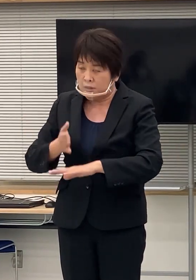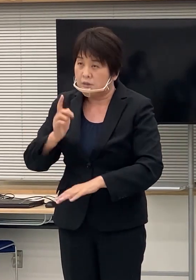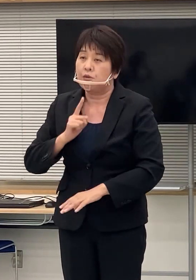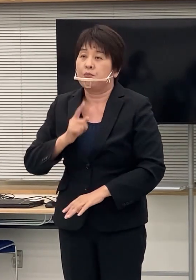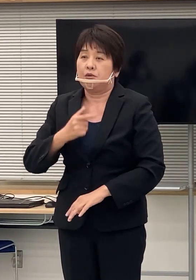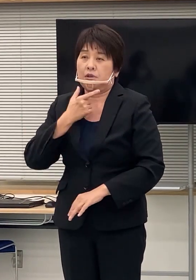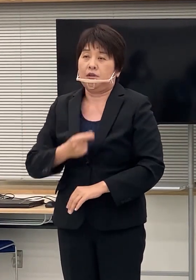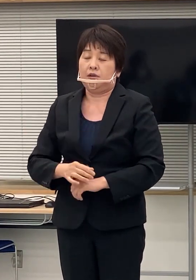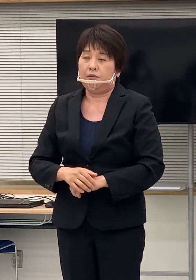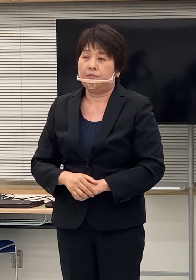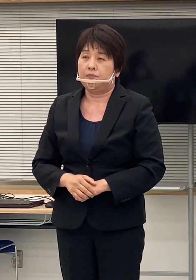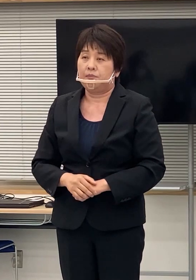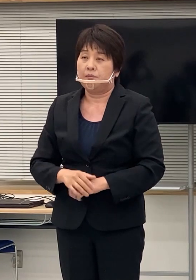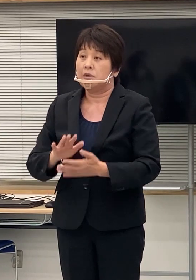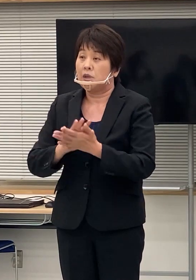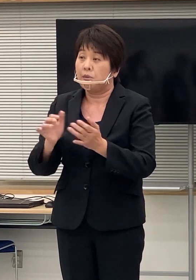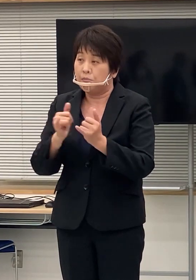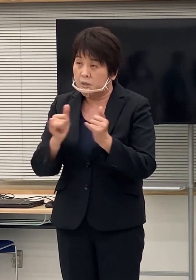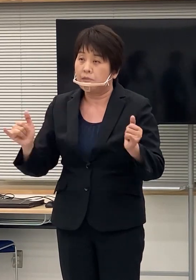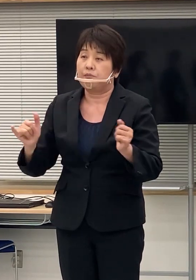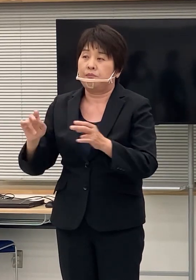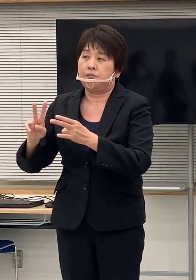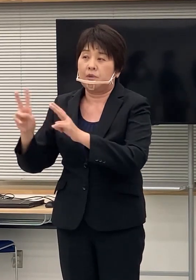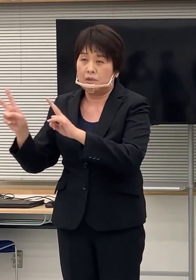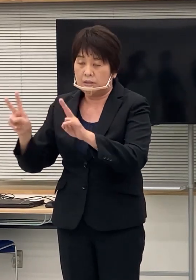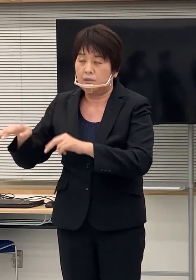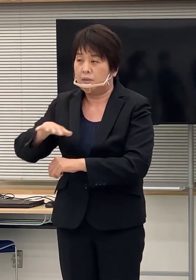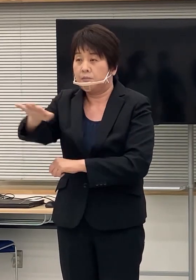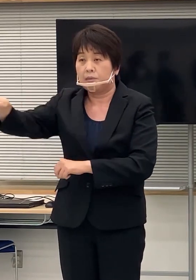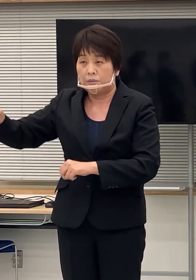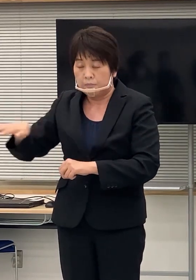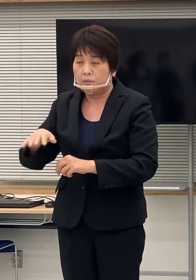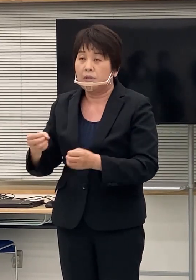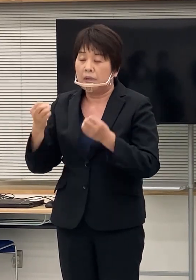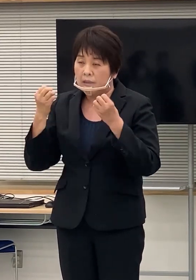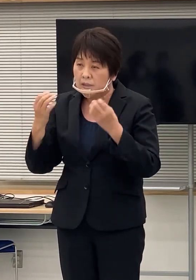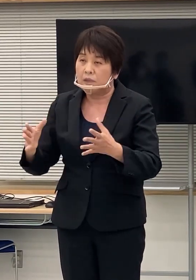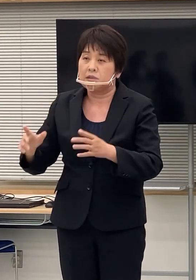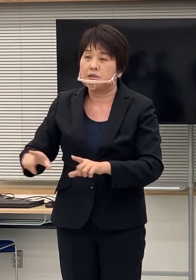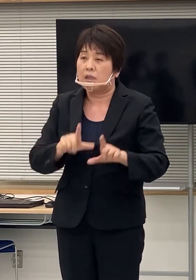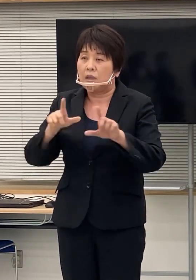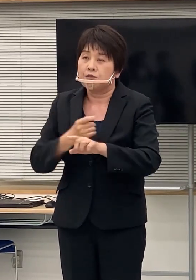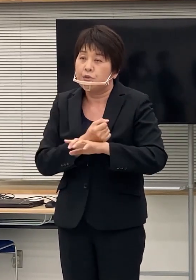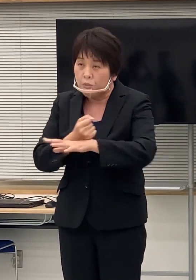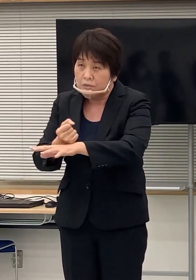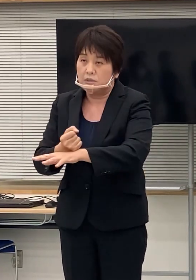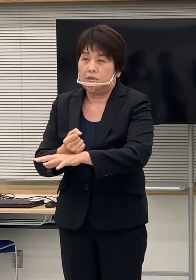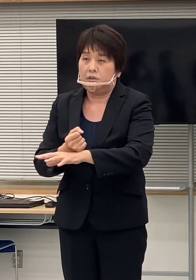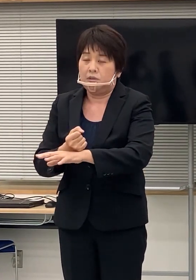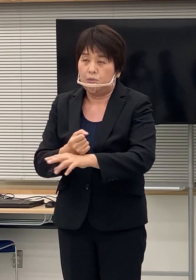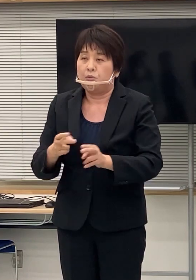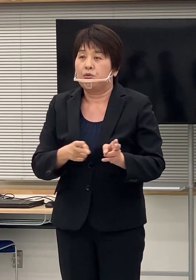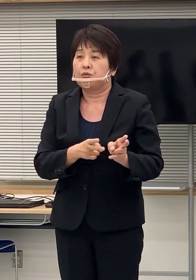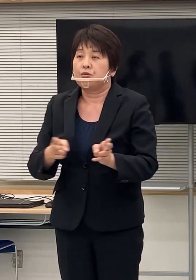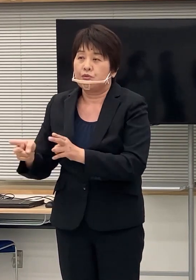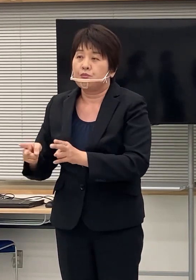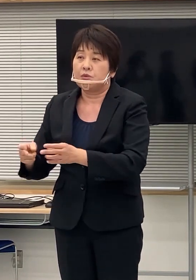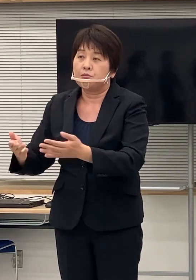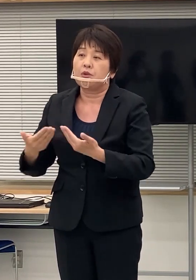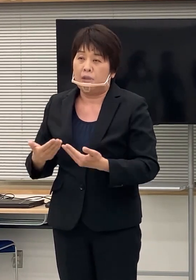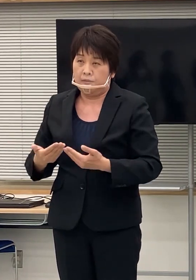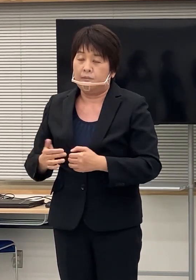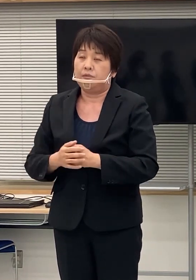。県民事業者の皆様には新しい生活様式を準備していただくととも